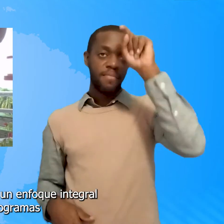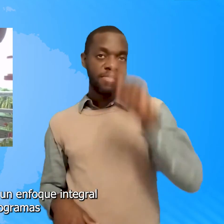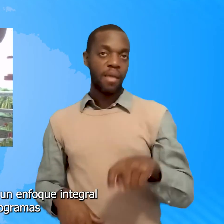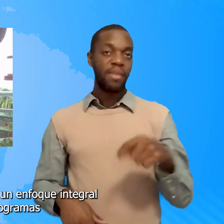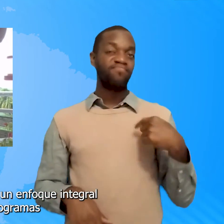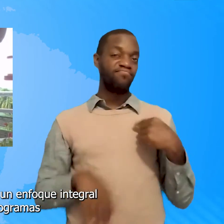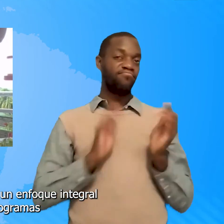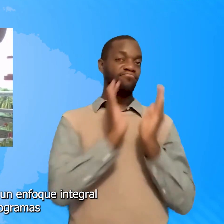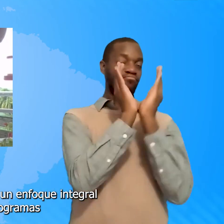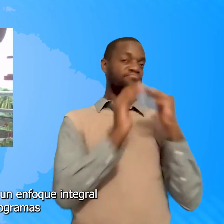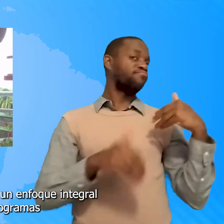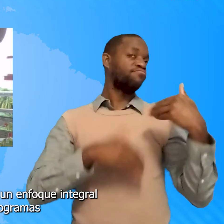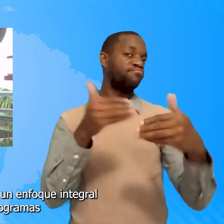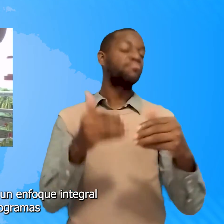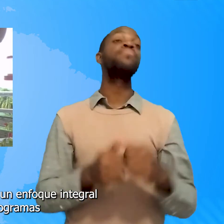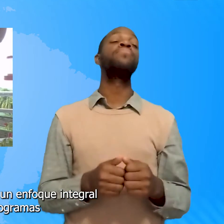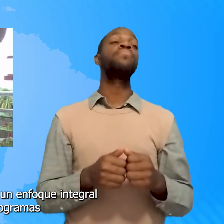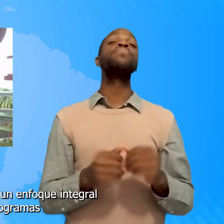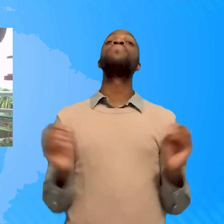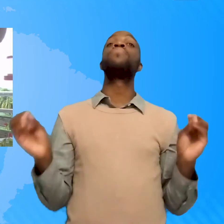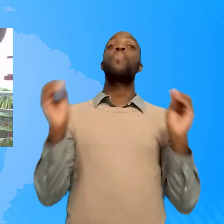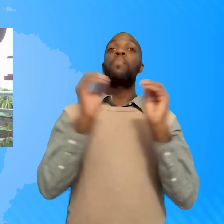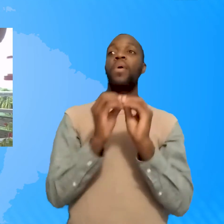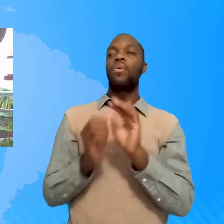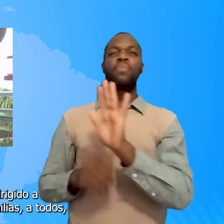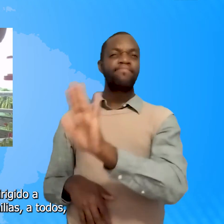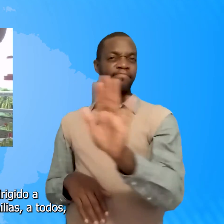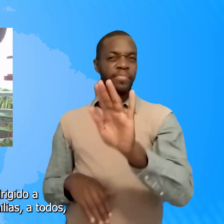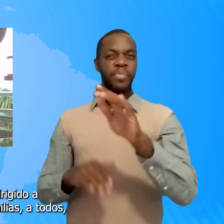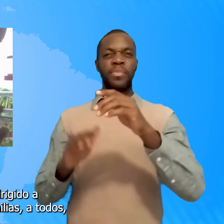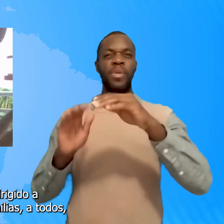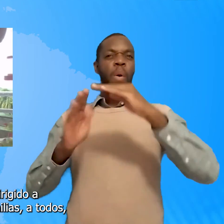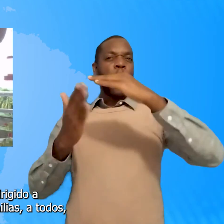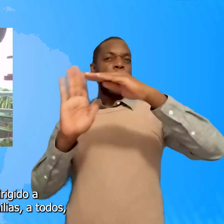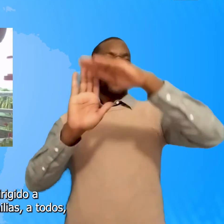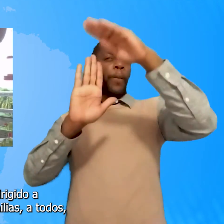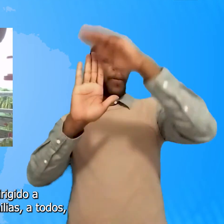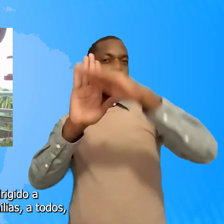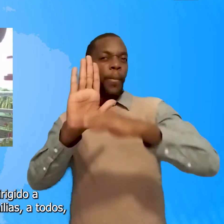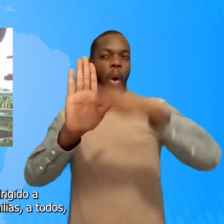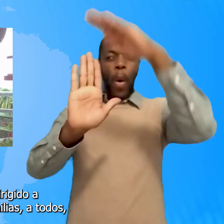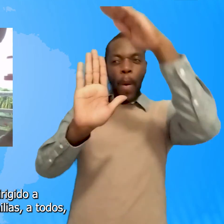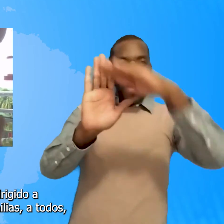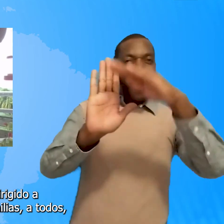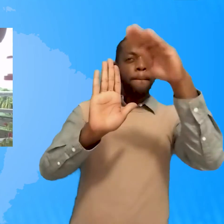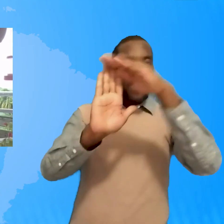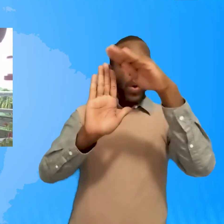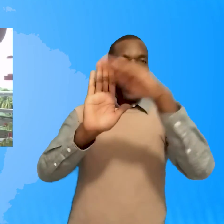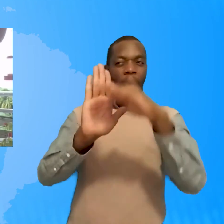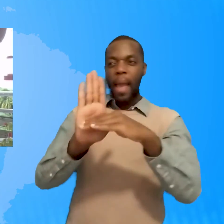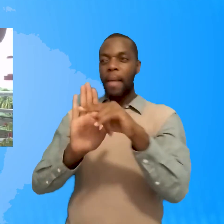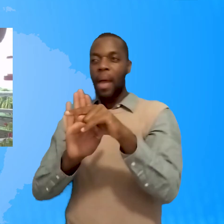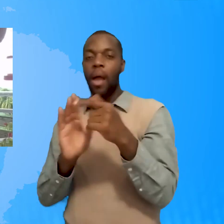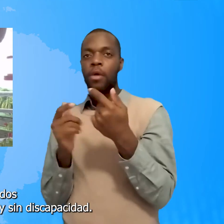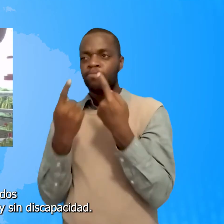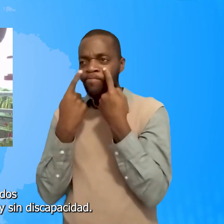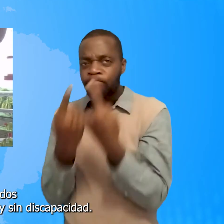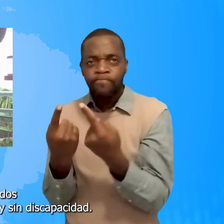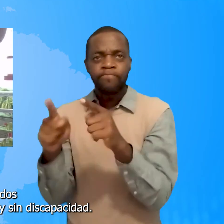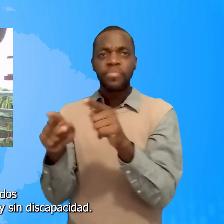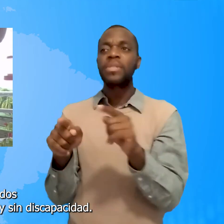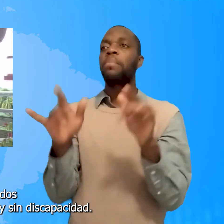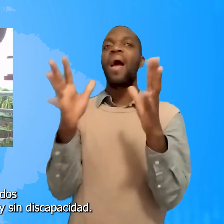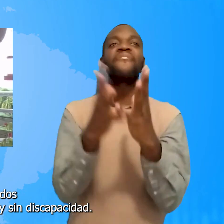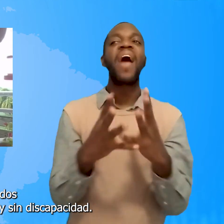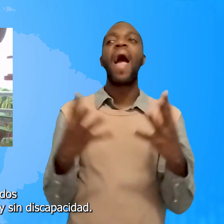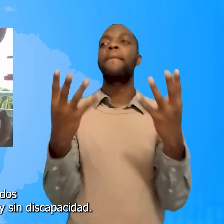Hacemos un enfoque integral a los programas y están dirigidos a todas las familias, a todos